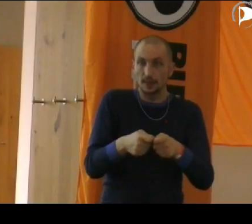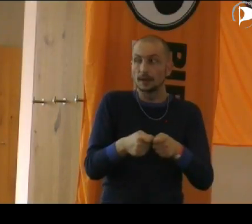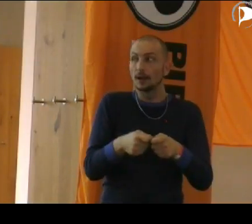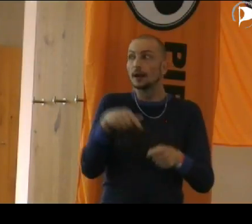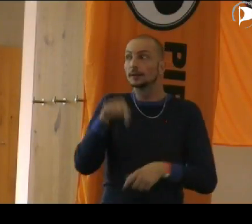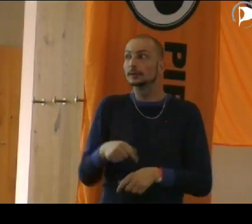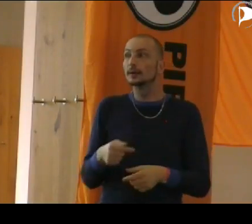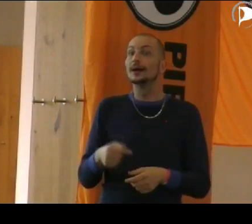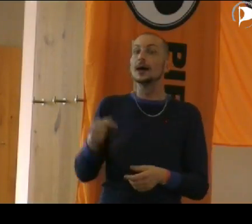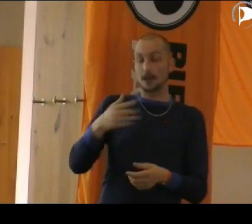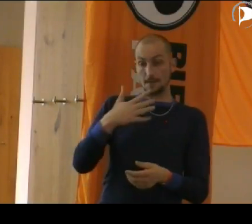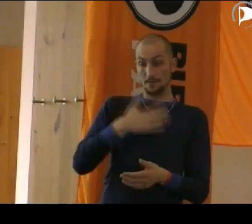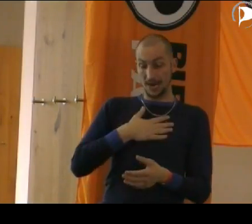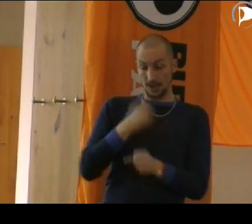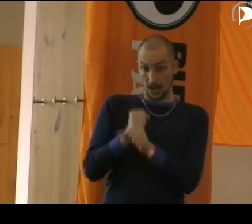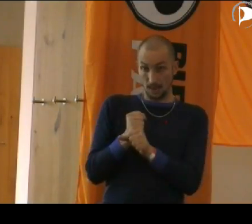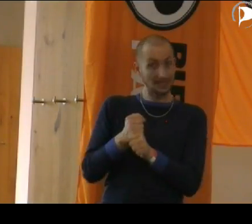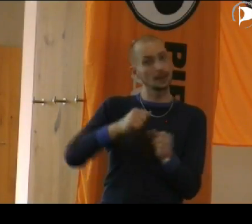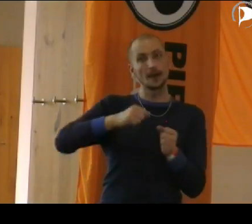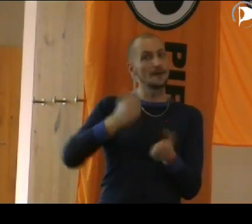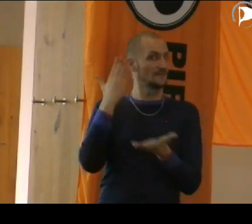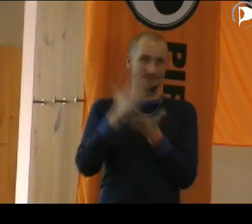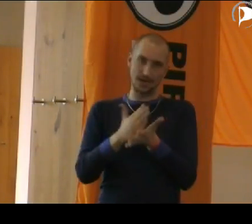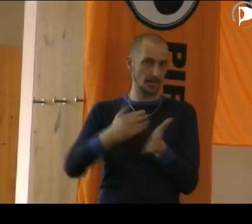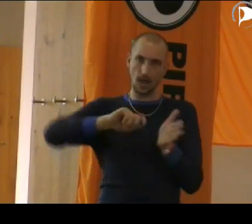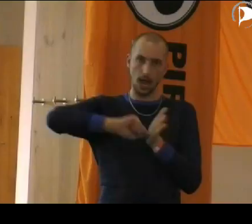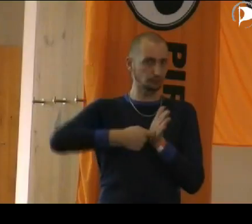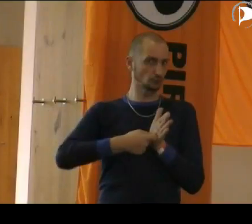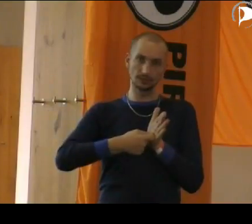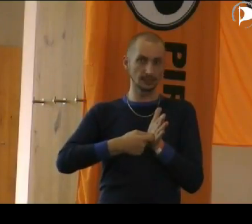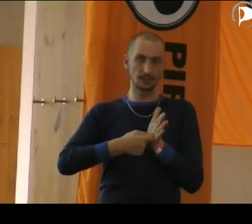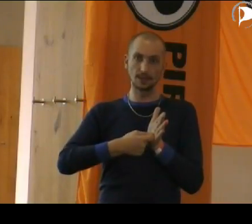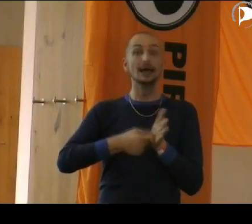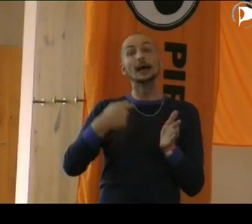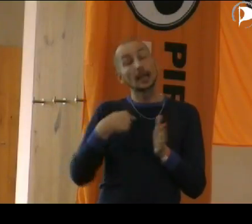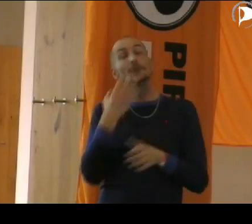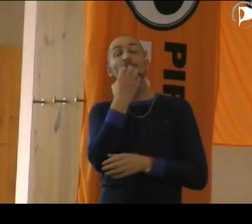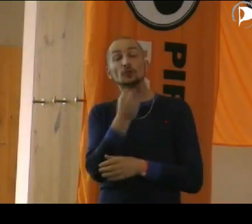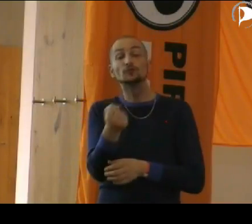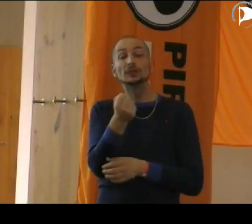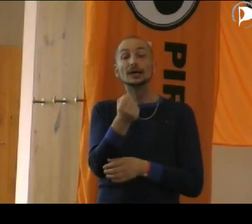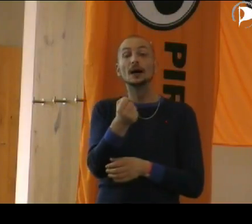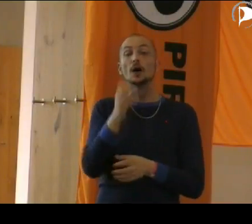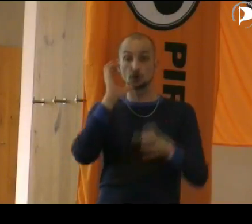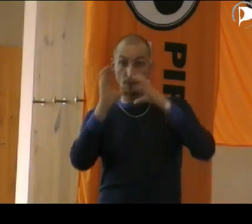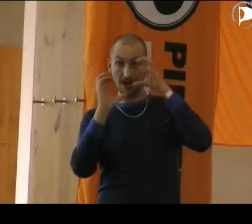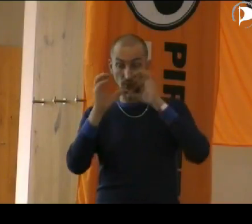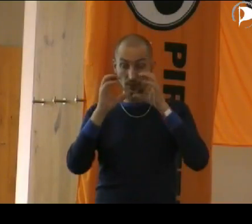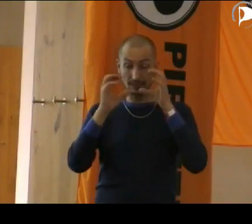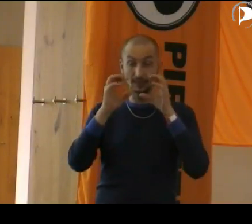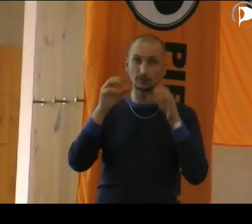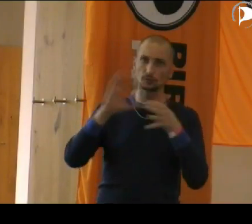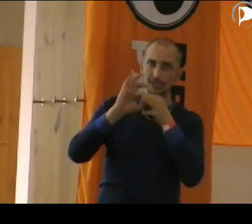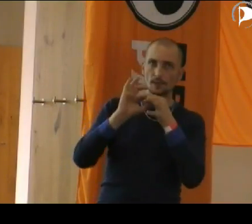finde ich ist meine arbeit noch nicht abgeschlossen und ich würde mir sehr wünschen dass wir was kommunikation an gebt